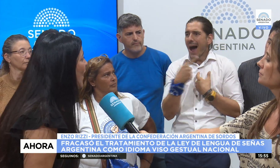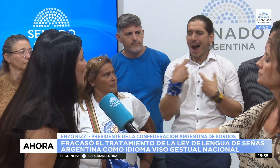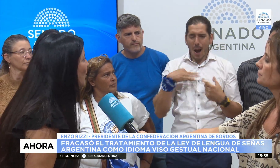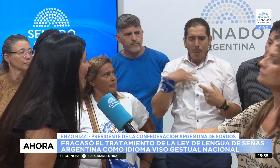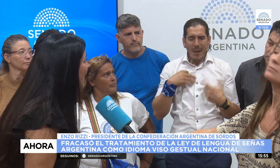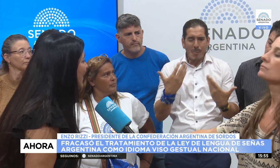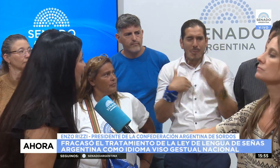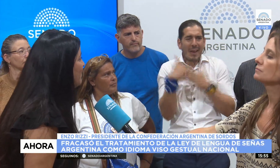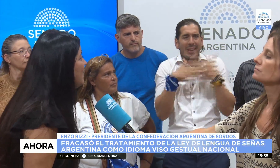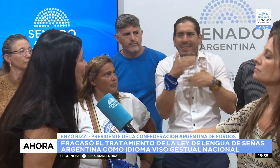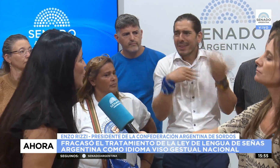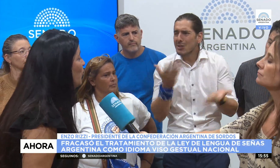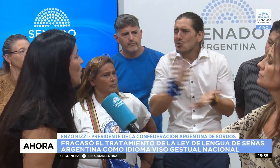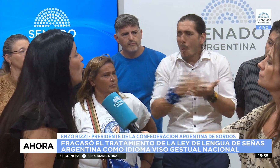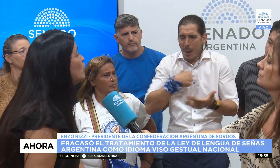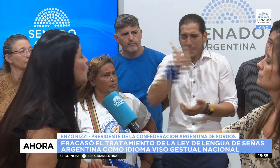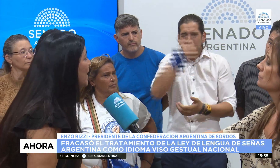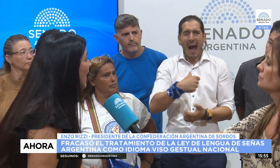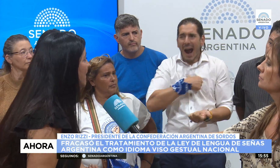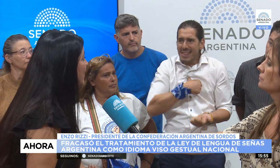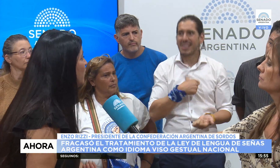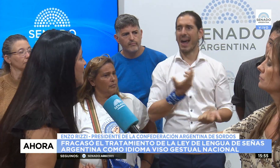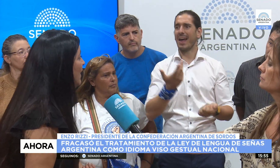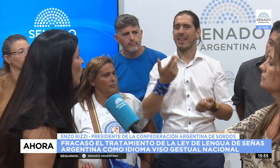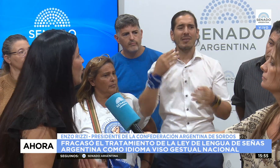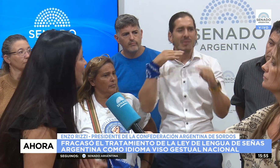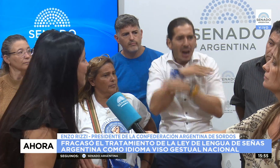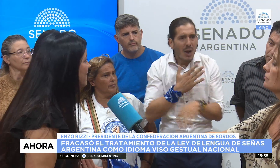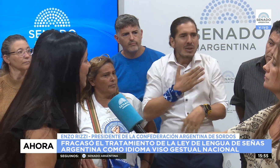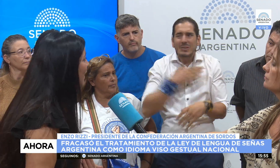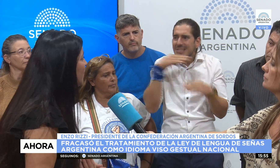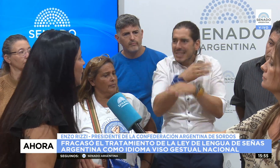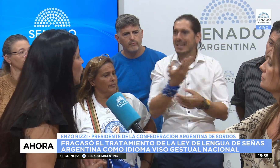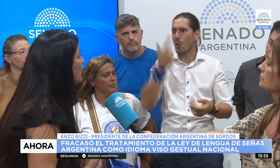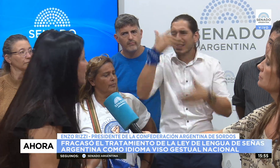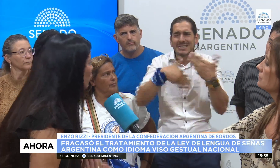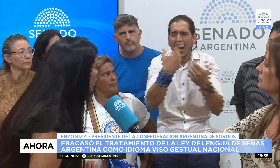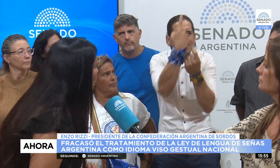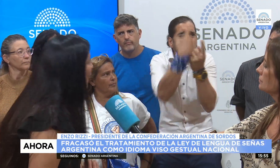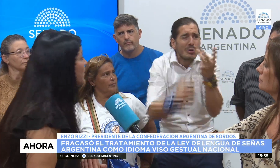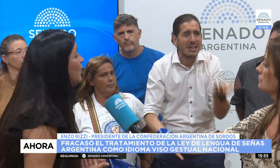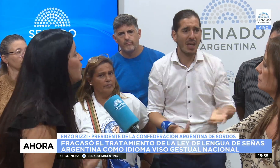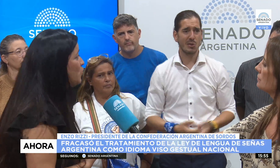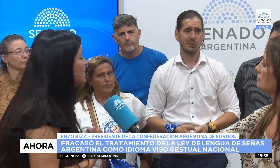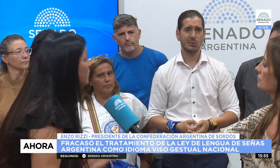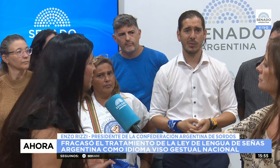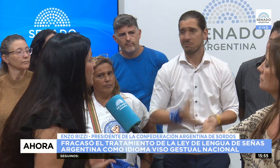nos da vida, nos podemos construir a través de nuestra lengua, nos da la identidad, nos da nuestra cultura, nuestro